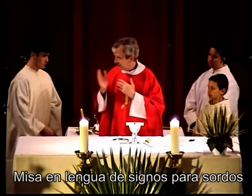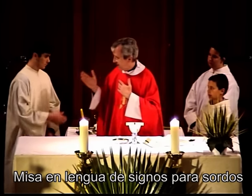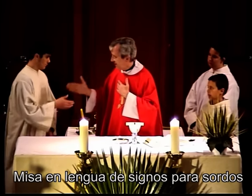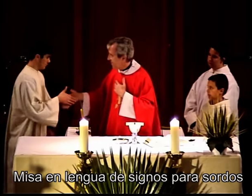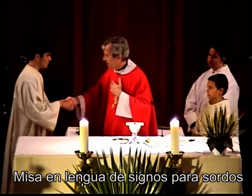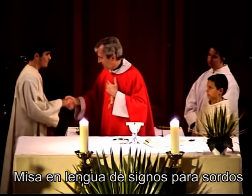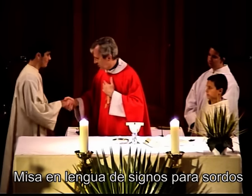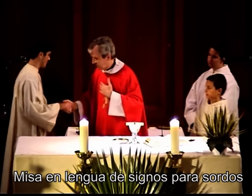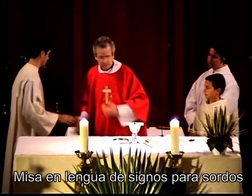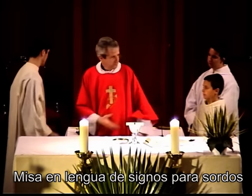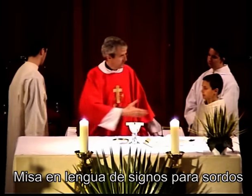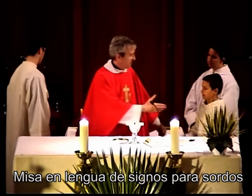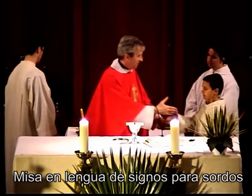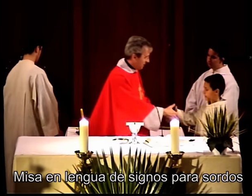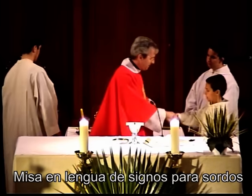paz.